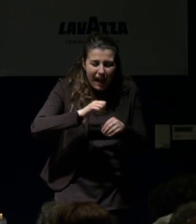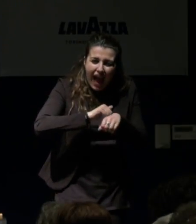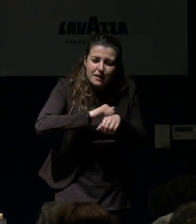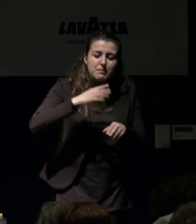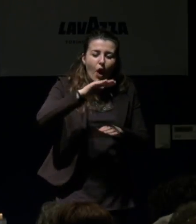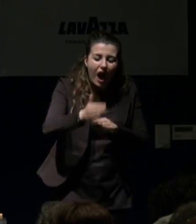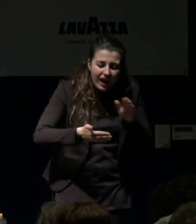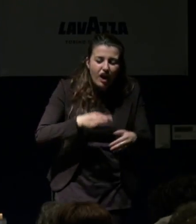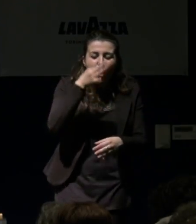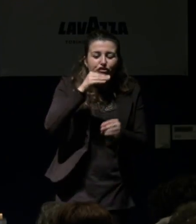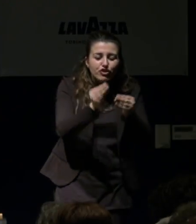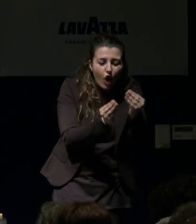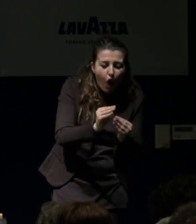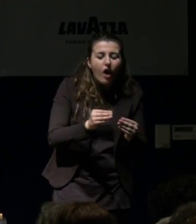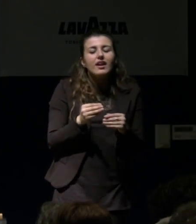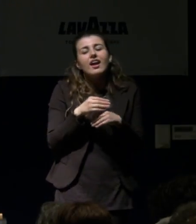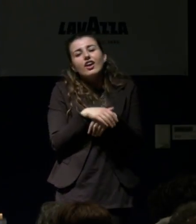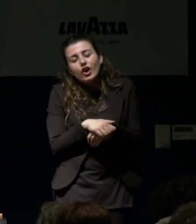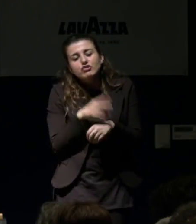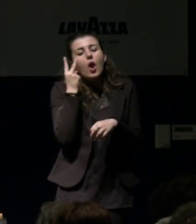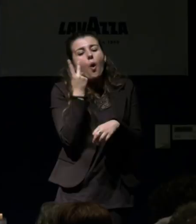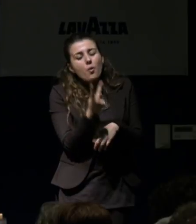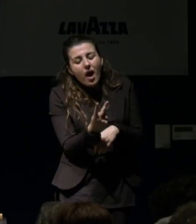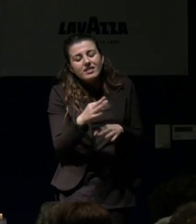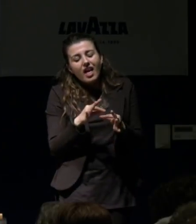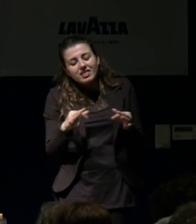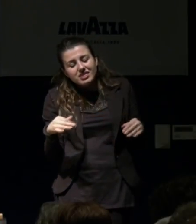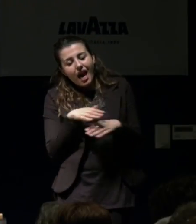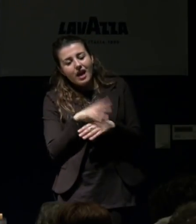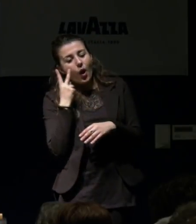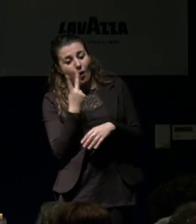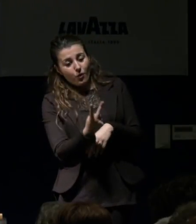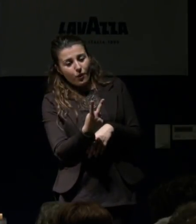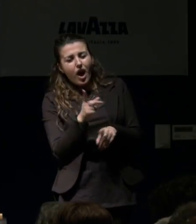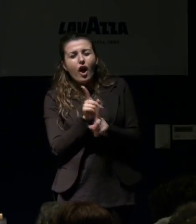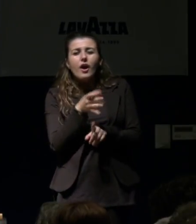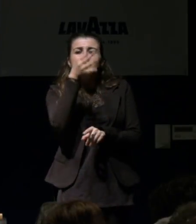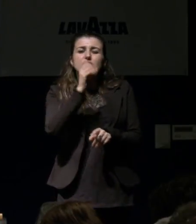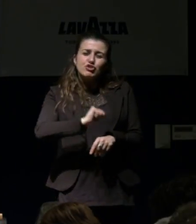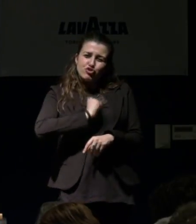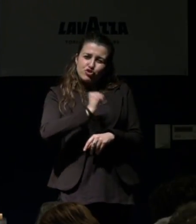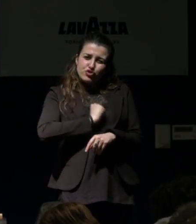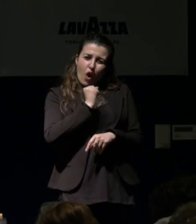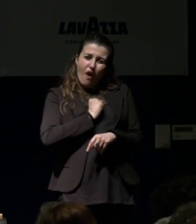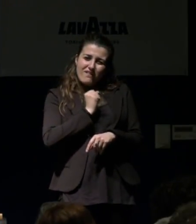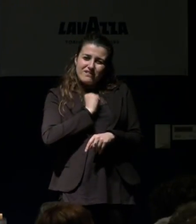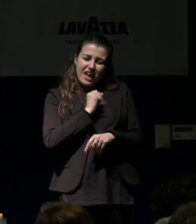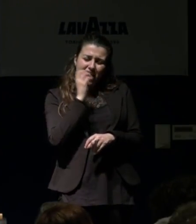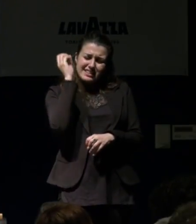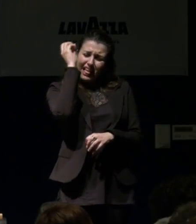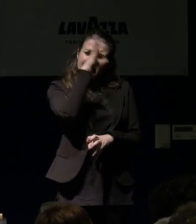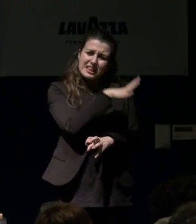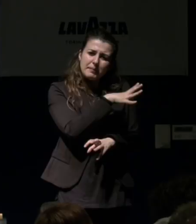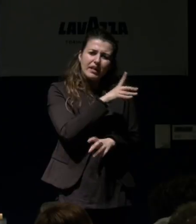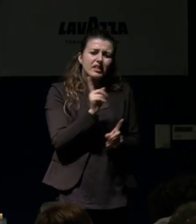zolle incrociare le dita nodose fissare la terra intorno come se la sofferenza tutta la sofferenza dimenticata